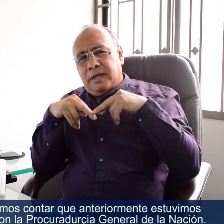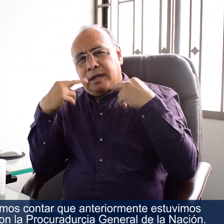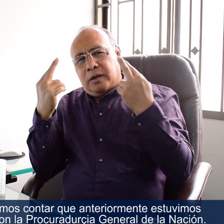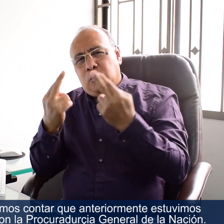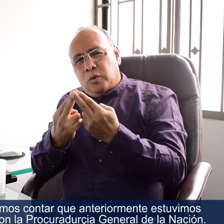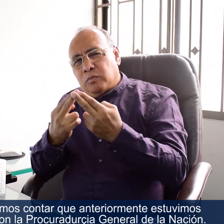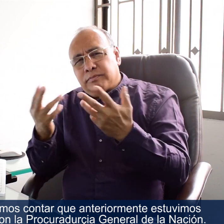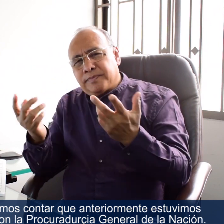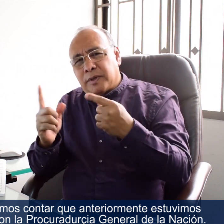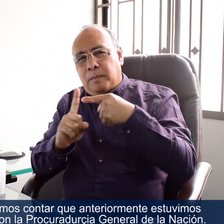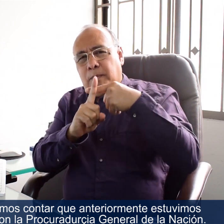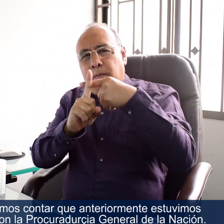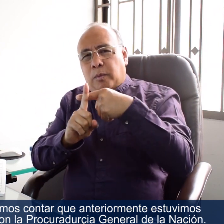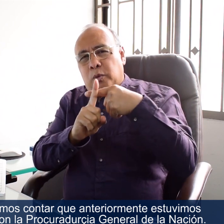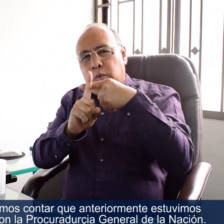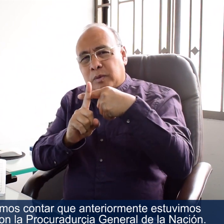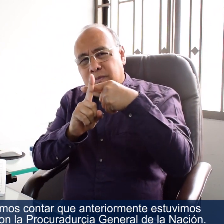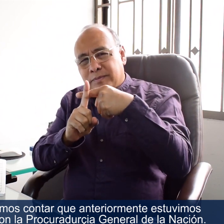reunidos con la Procuraduría General de la Nación,